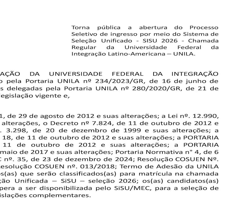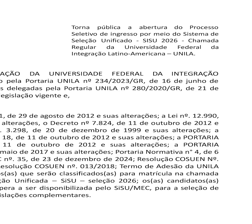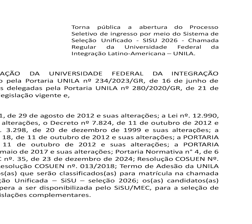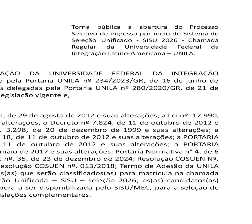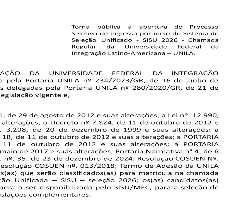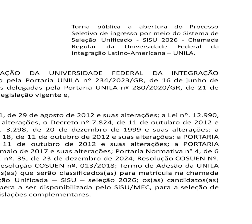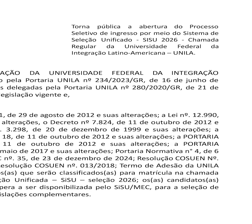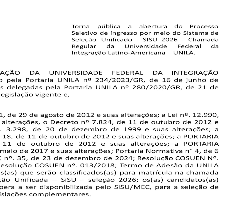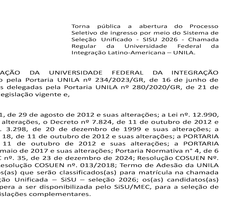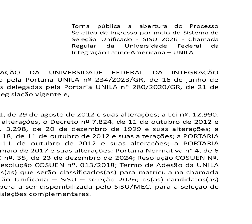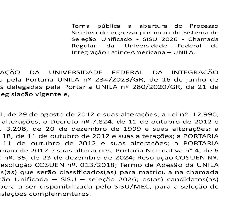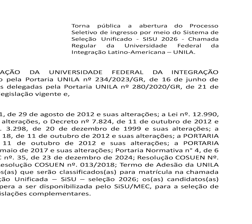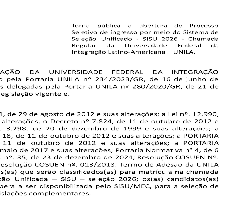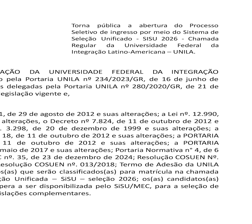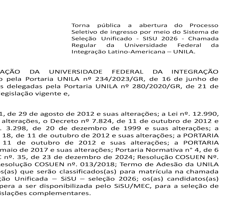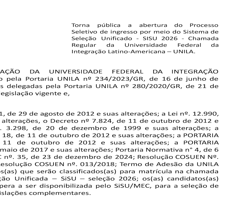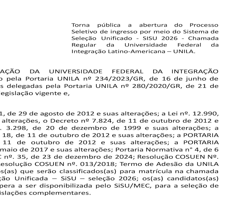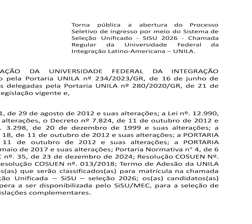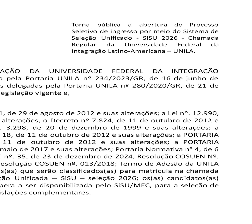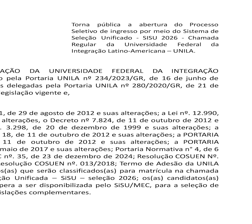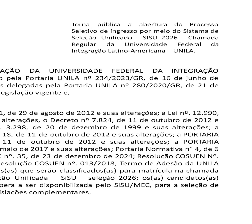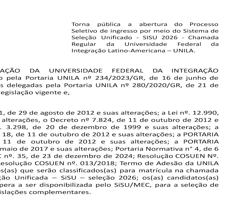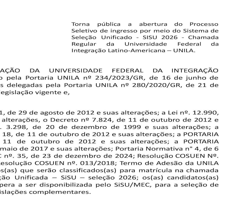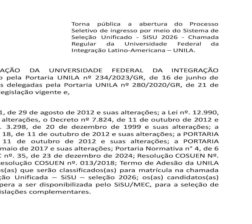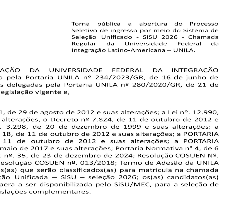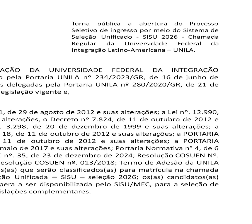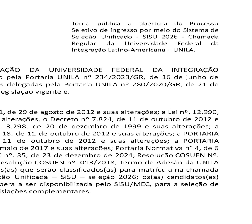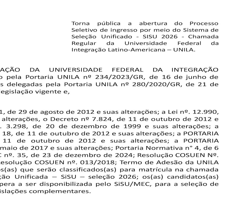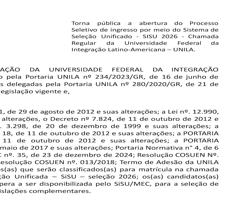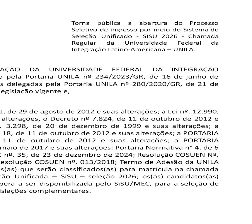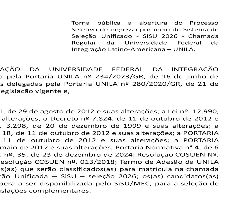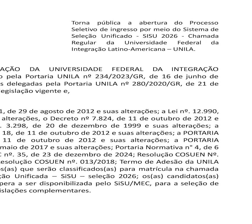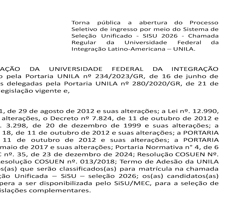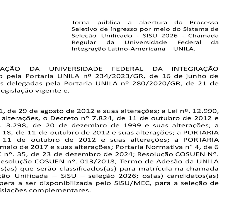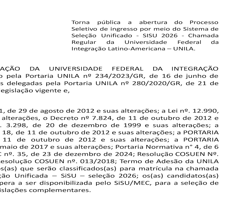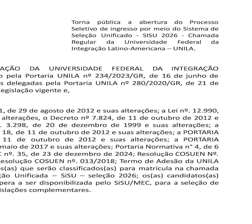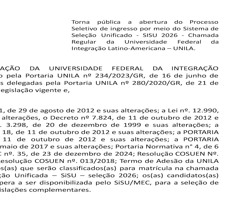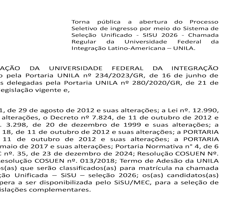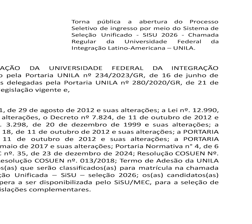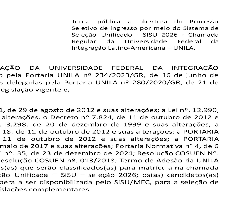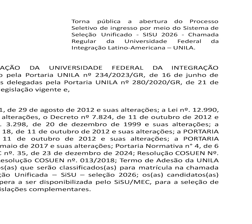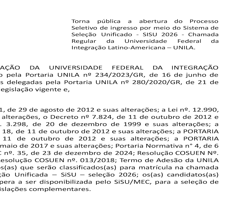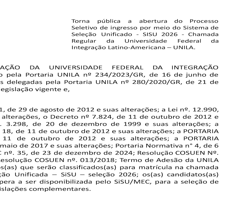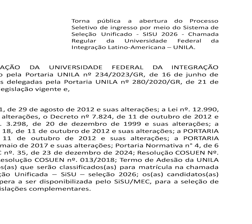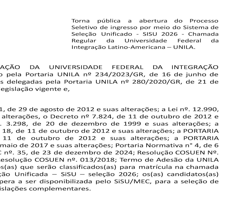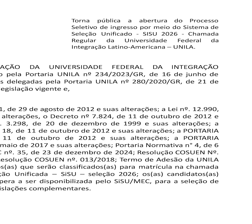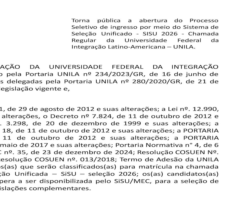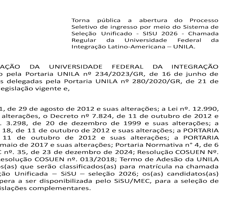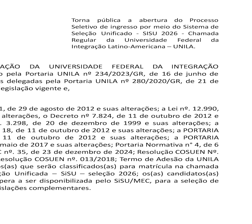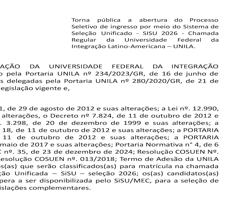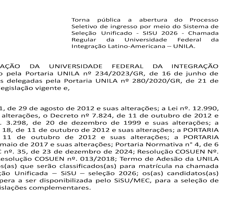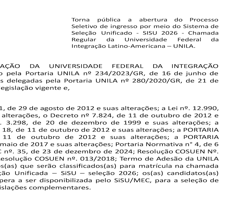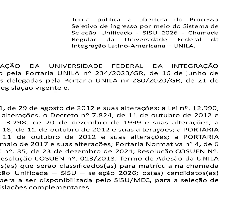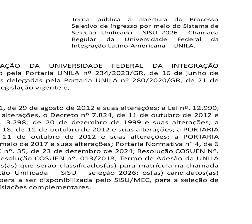número 21, de 11 de outubro de 2012, e suas alterações, a Portaria Normativa número 9, de 5